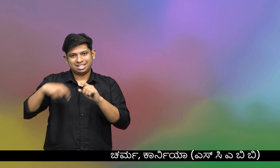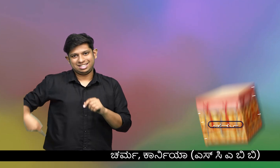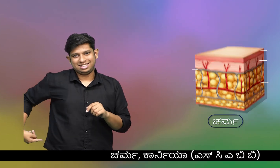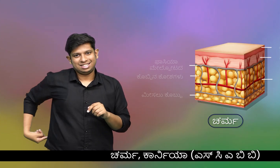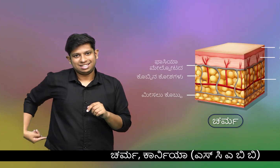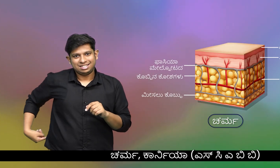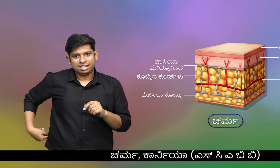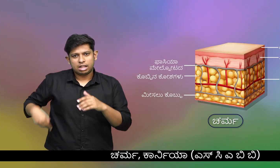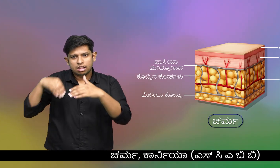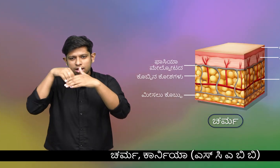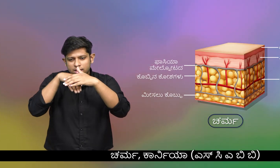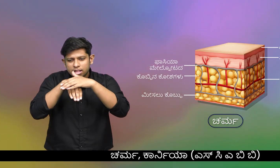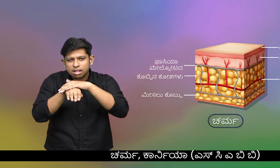ಚರ್ಮ ಕಾರ್ನಿಯಾ